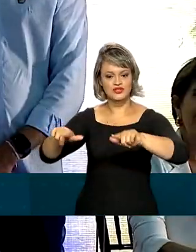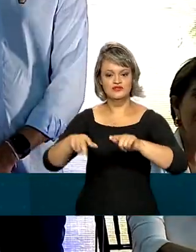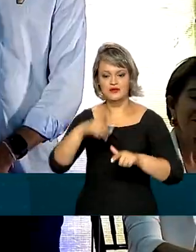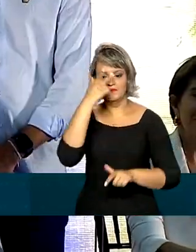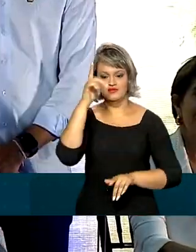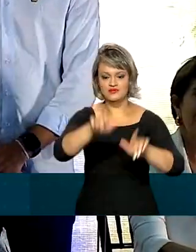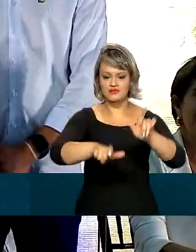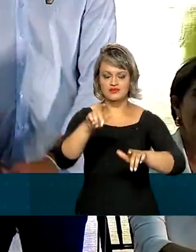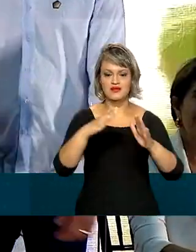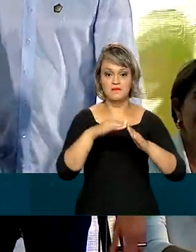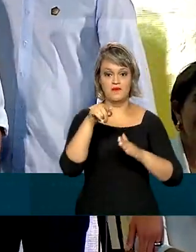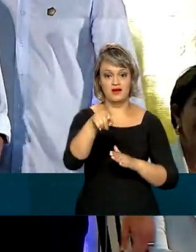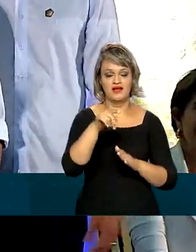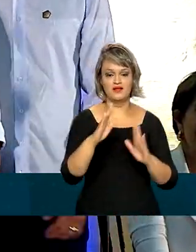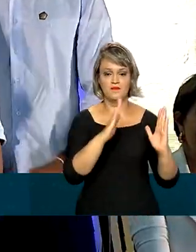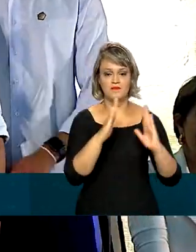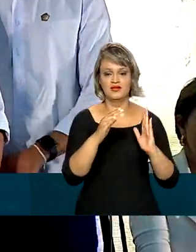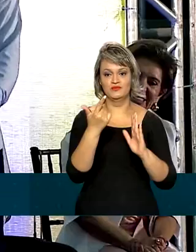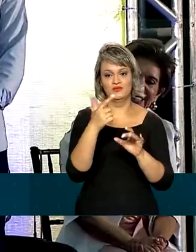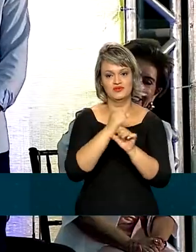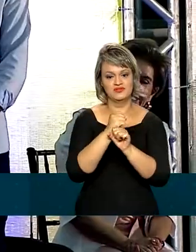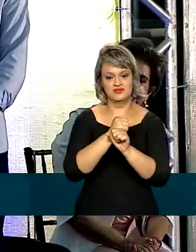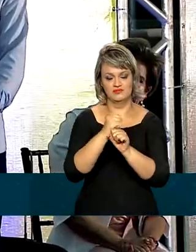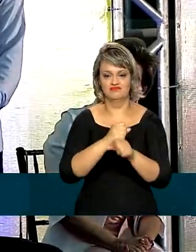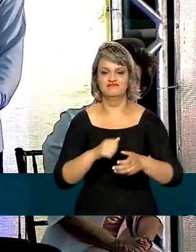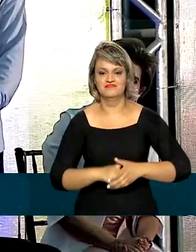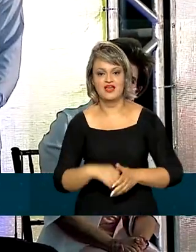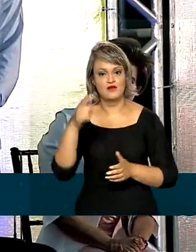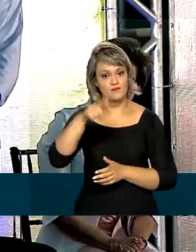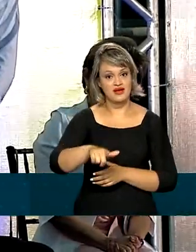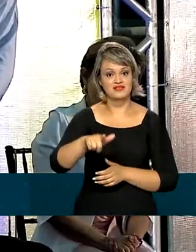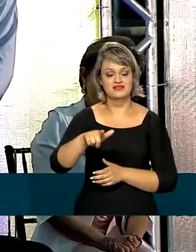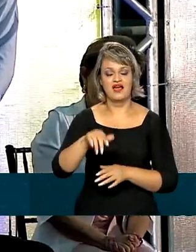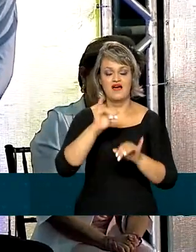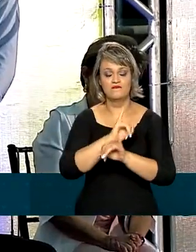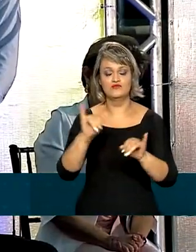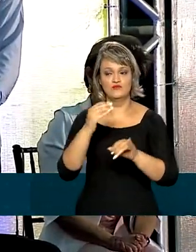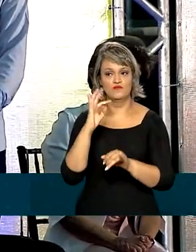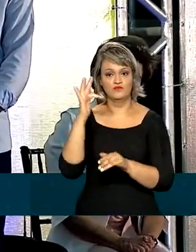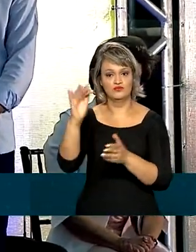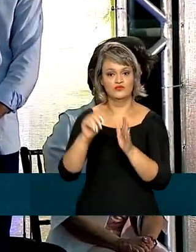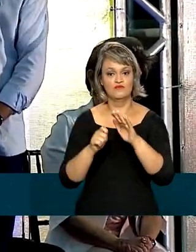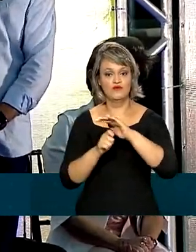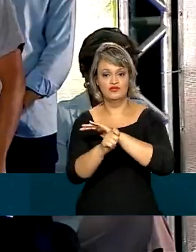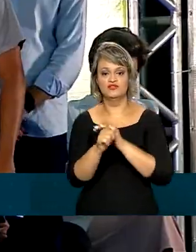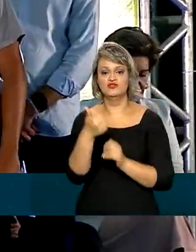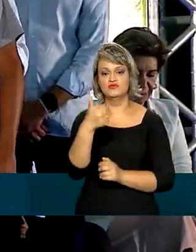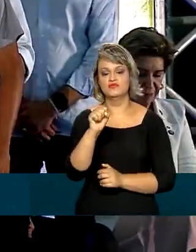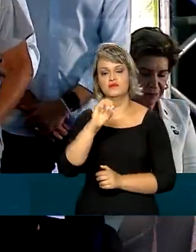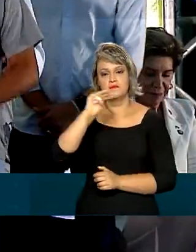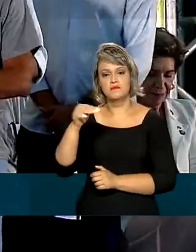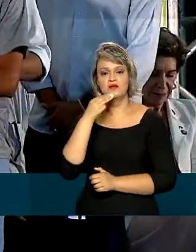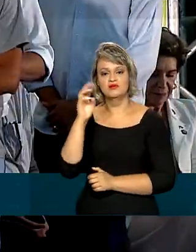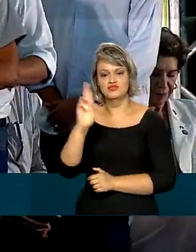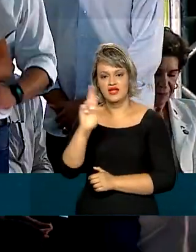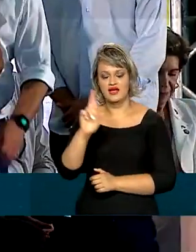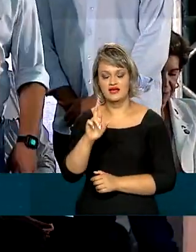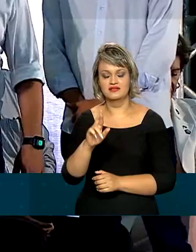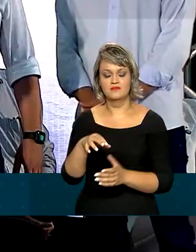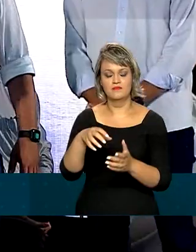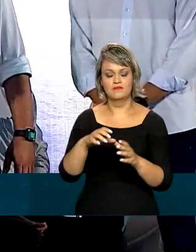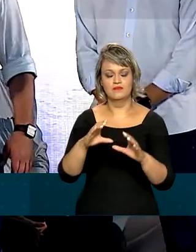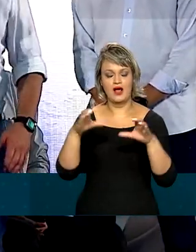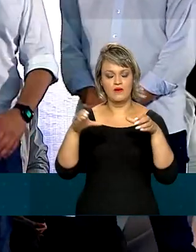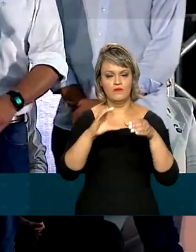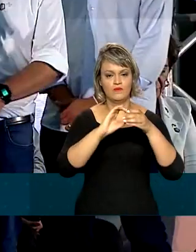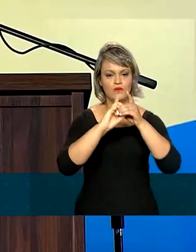proprietários rurais do Paraná nos últimos 2 anos. Também anunciou investimentos de 18 milhões de reais para 100 cooperativas